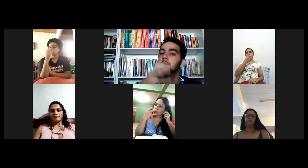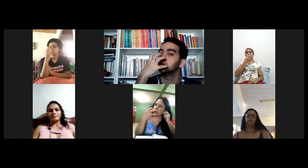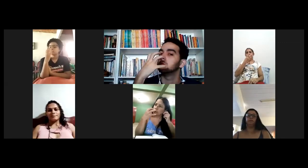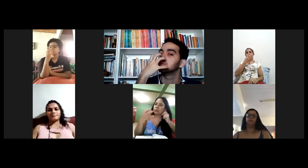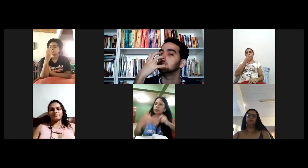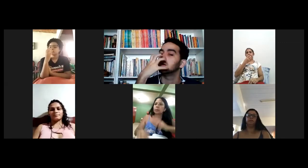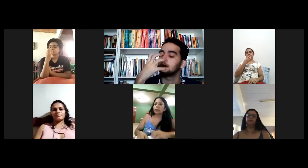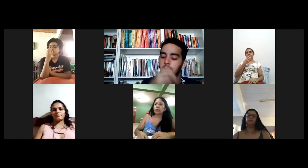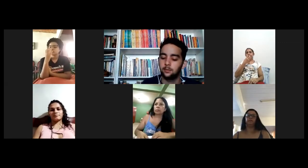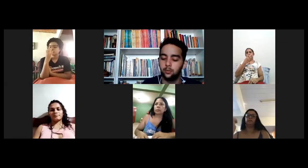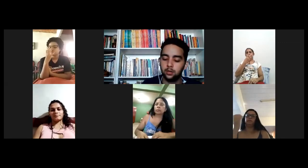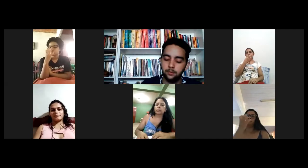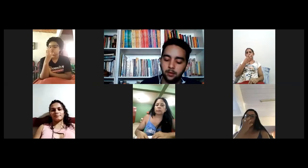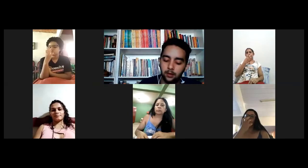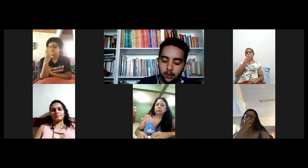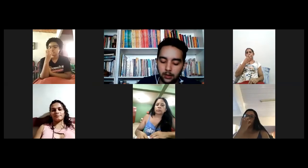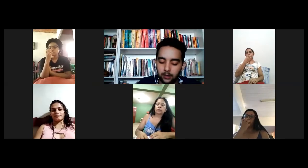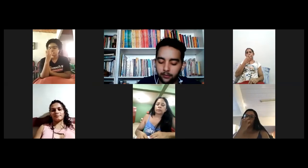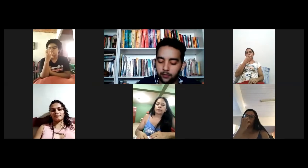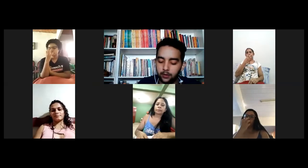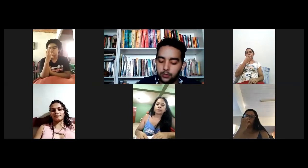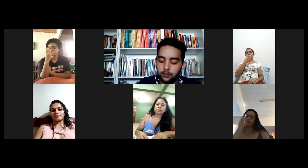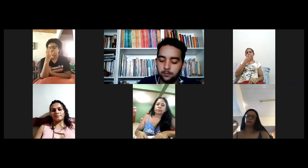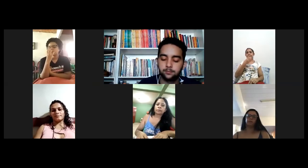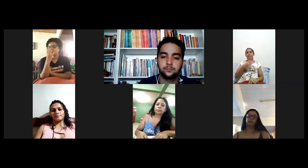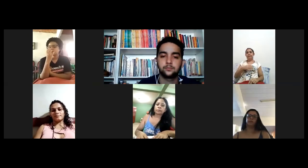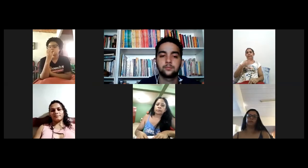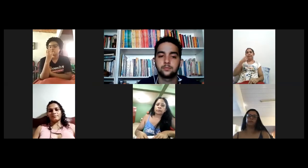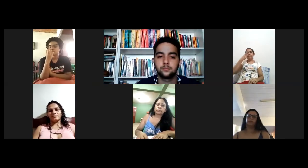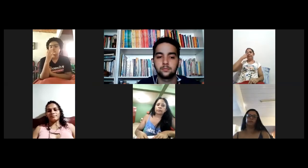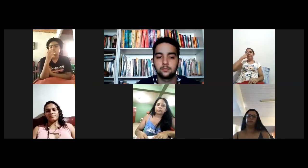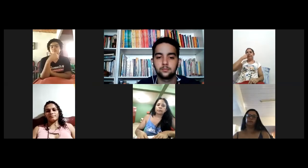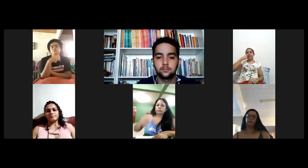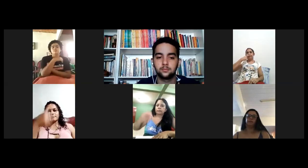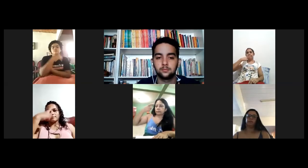agarra na mão assim, agarra na boca. Elefante,